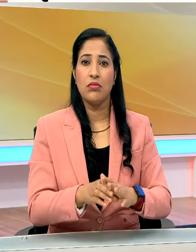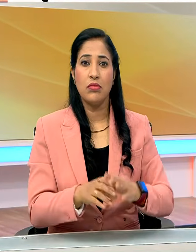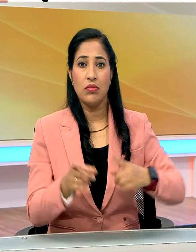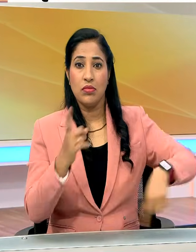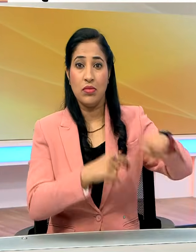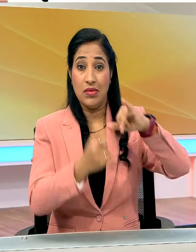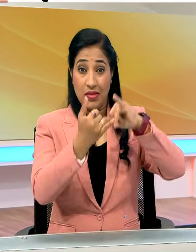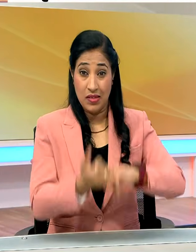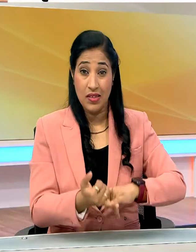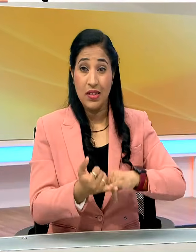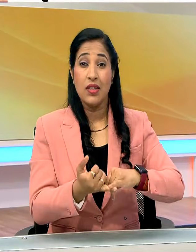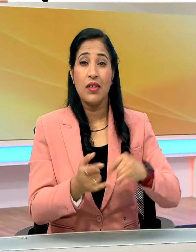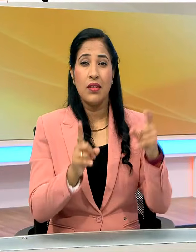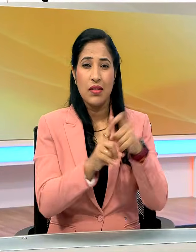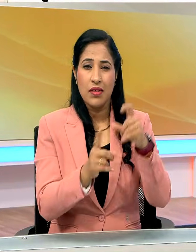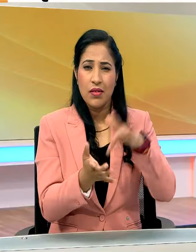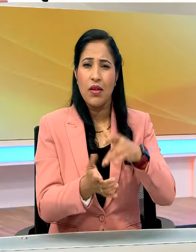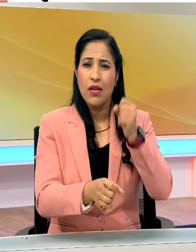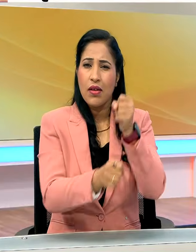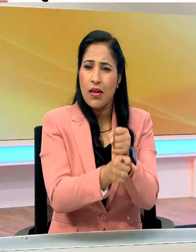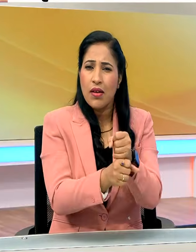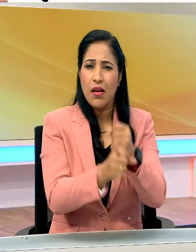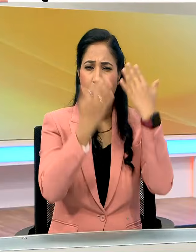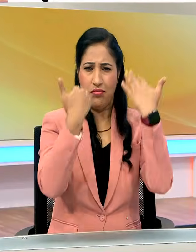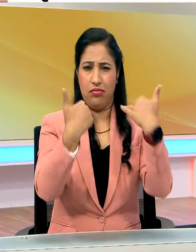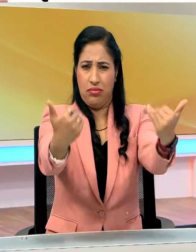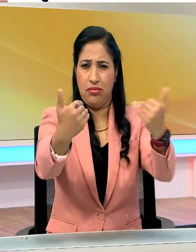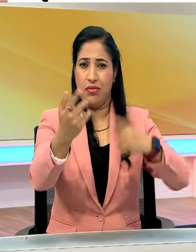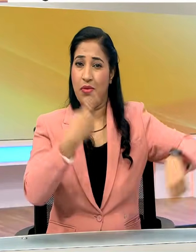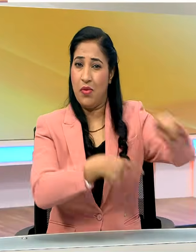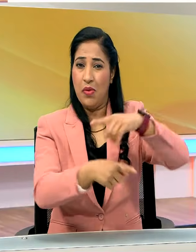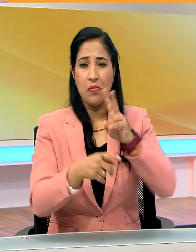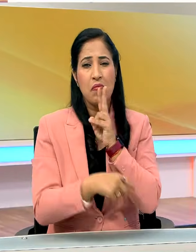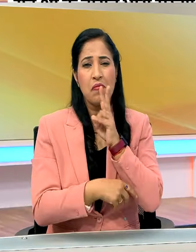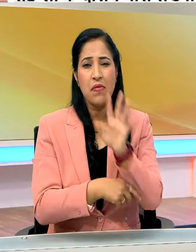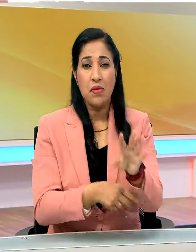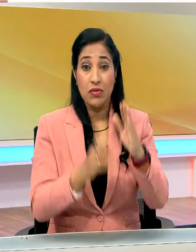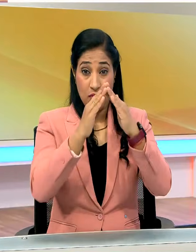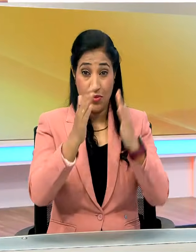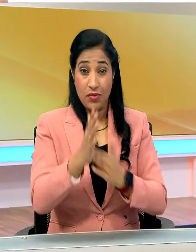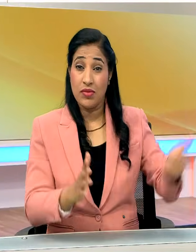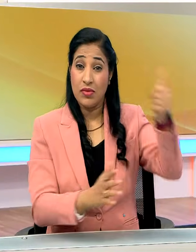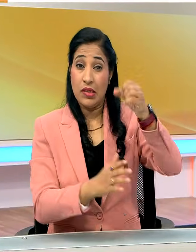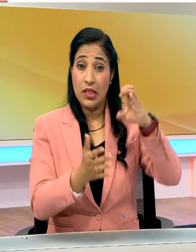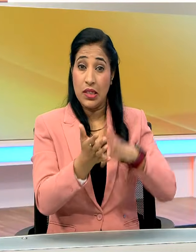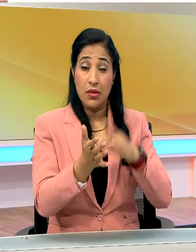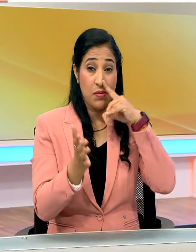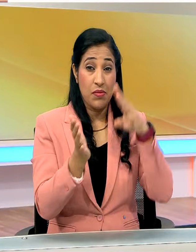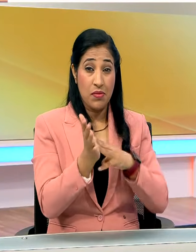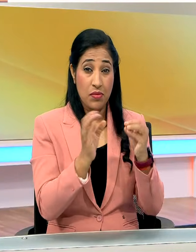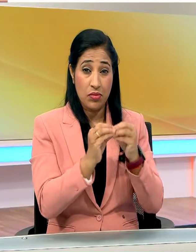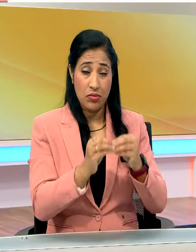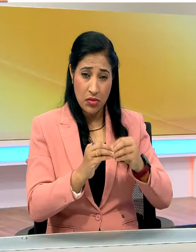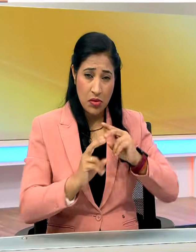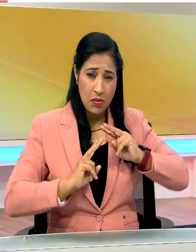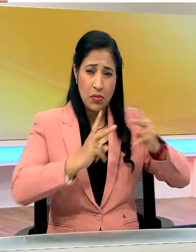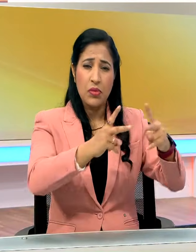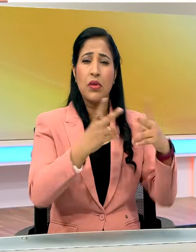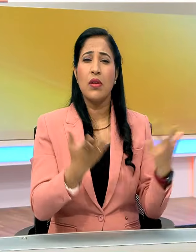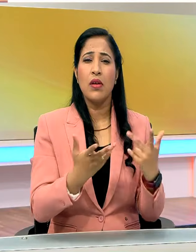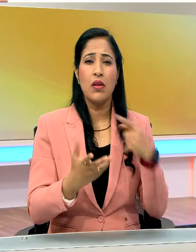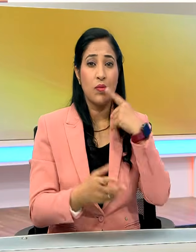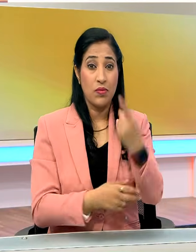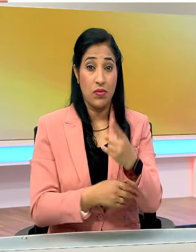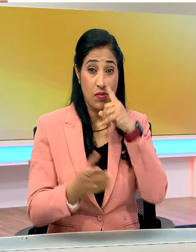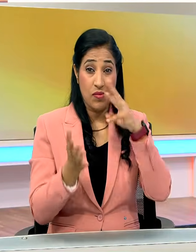दक्षिणी दिनाजपुर के गंगारामपुर में एक चुनावी सभा को संबोधित करते हुए अमित शाह ने सीएम ममता बनर्जी पर निशाना साधा। उन्होंने कहा